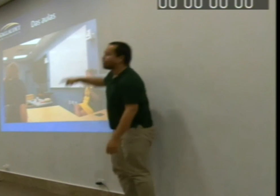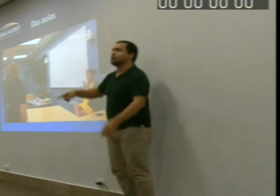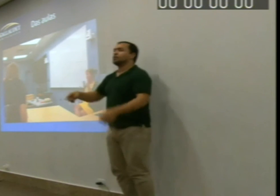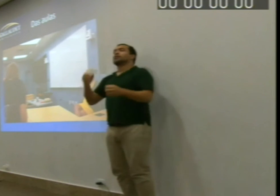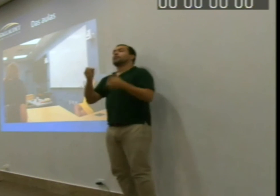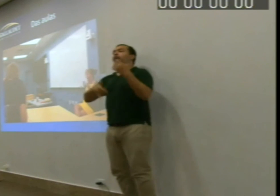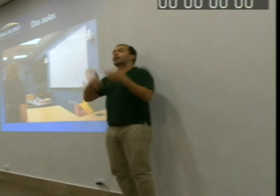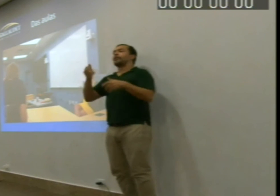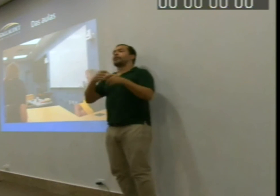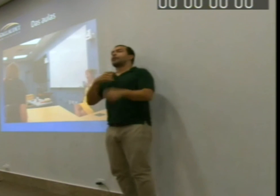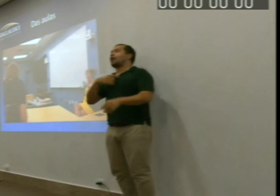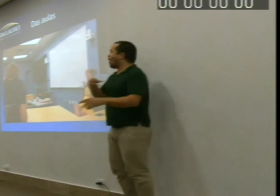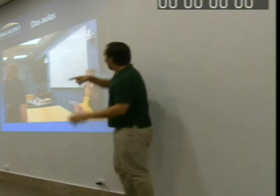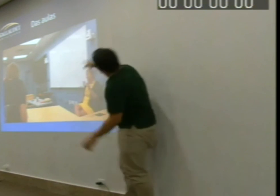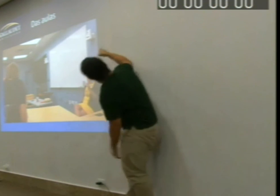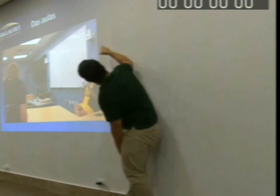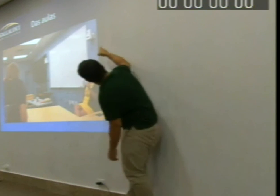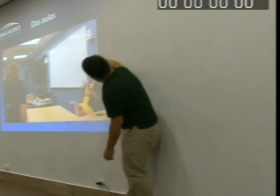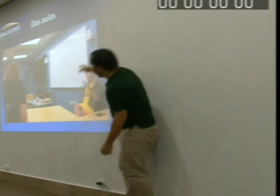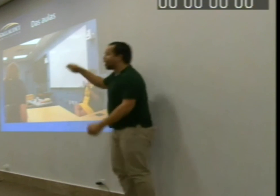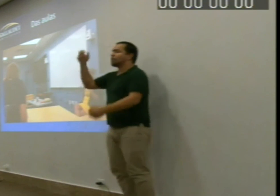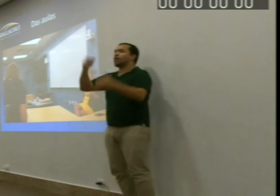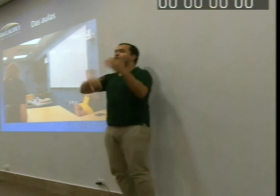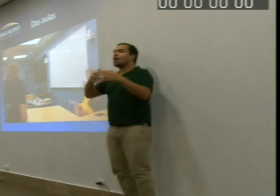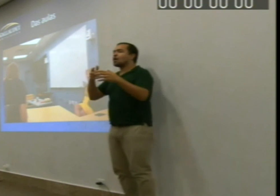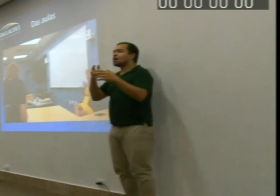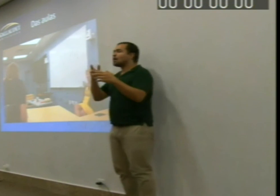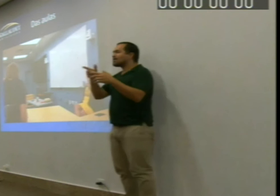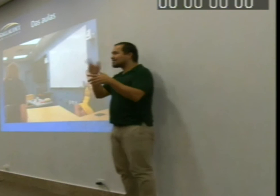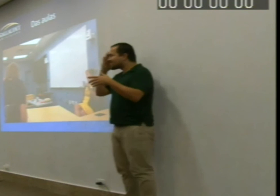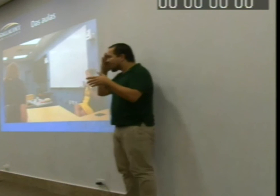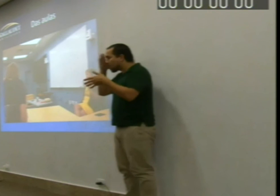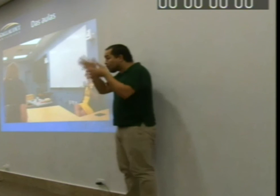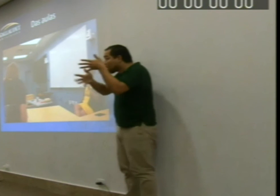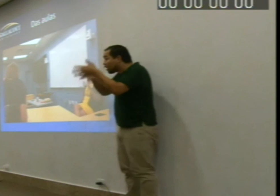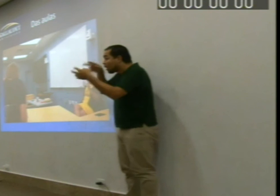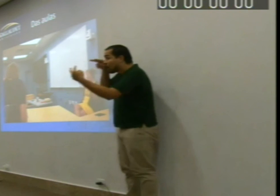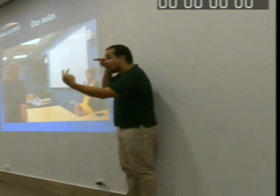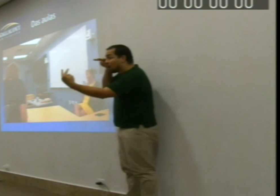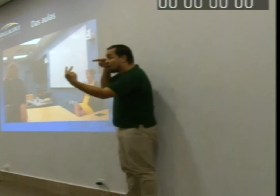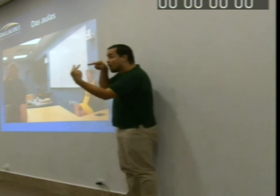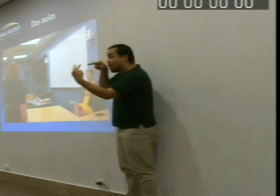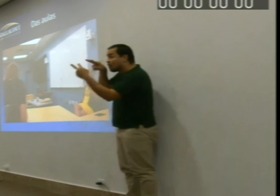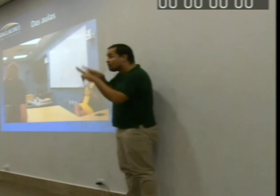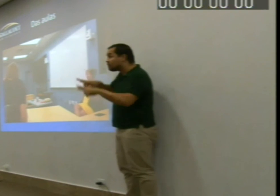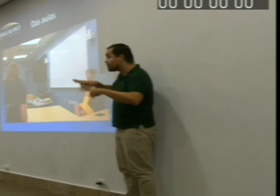por ex por exemplo o aluno olhava professor explicava ele ficava sempre tendo que